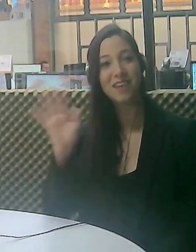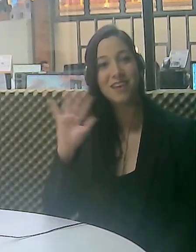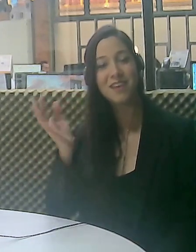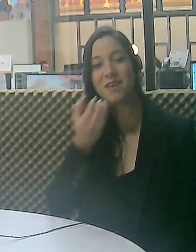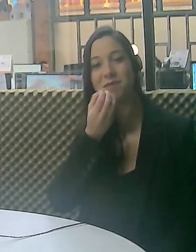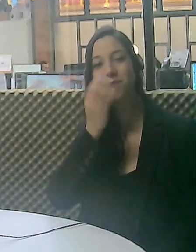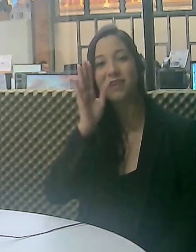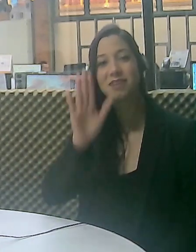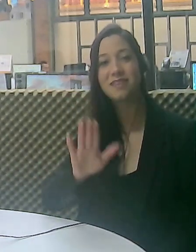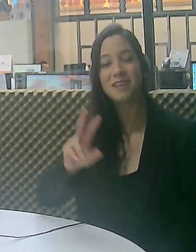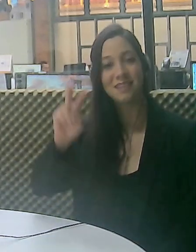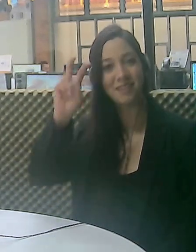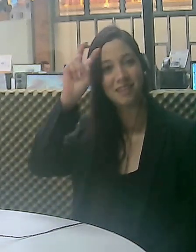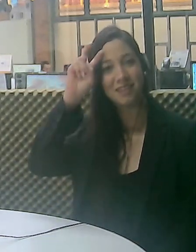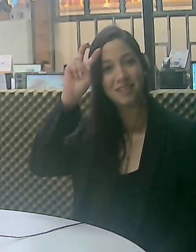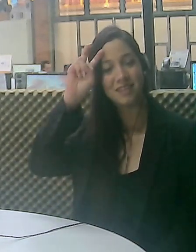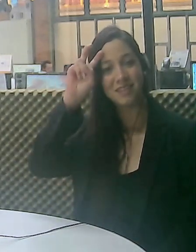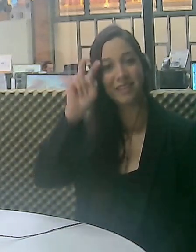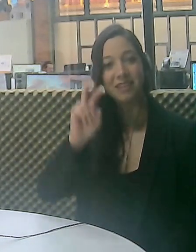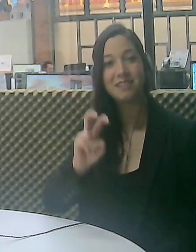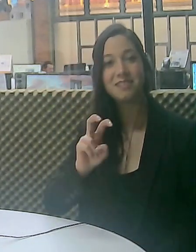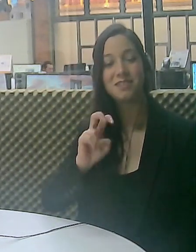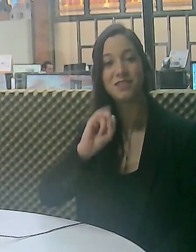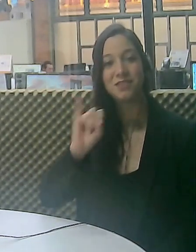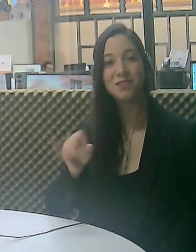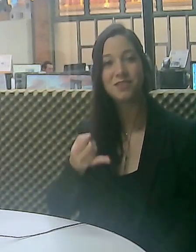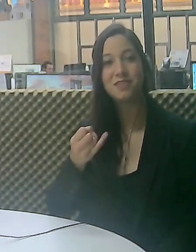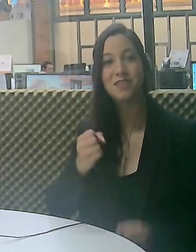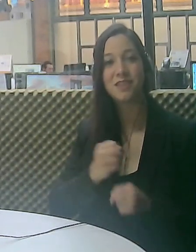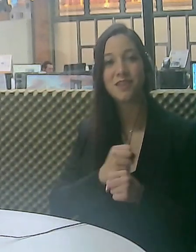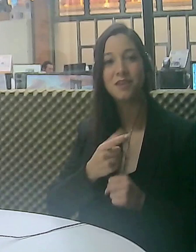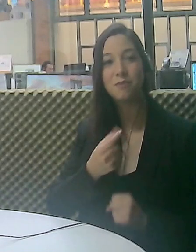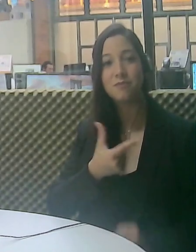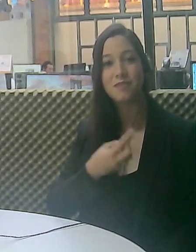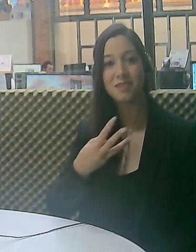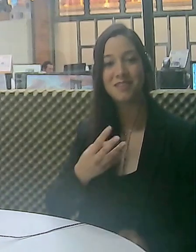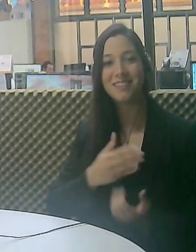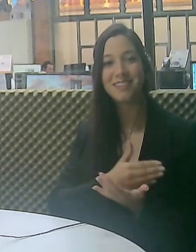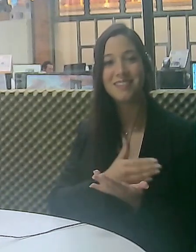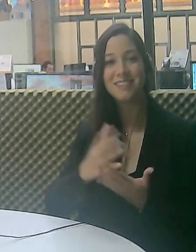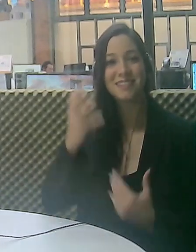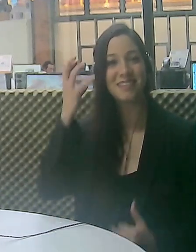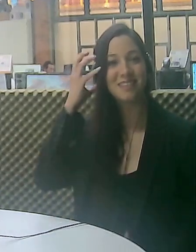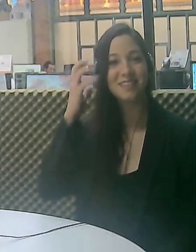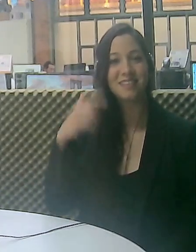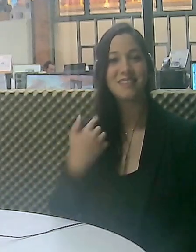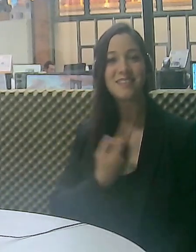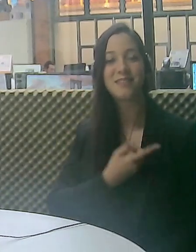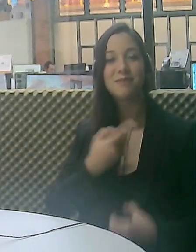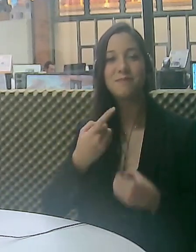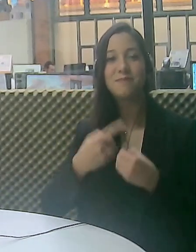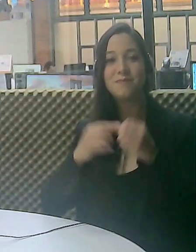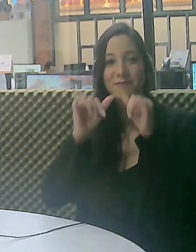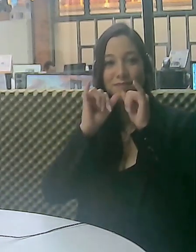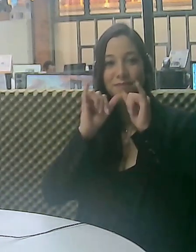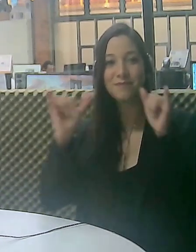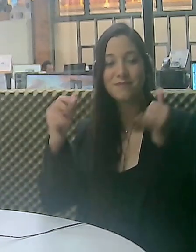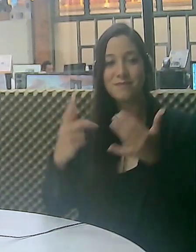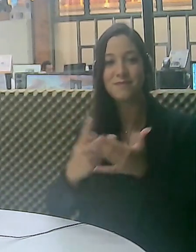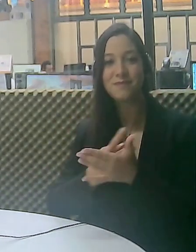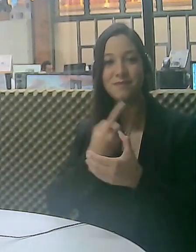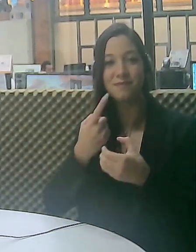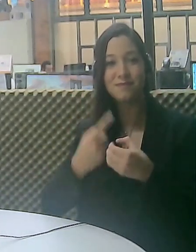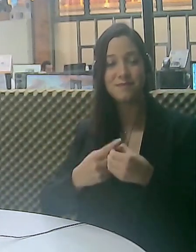Olá, boa tarde. Hoje é quinta-feira, dia 5 de janeiro de 2023. Está no ar a Rádio Nossa Cidade com um boletim de notícias sobre o que de